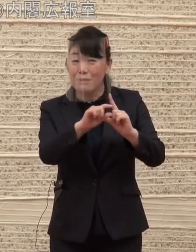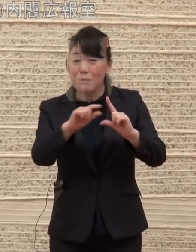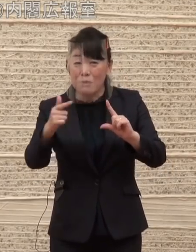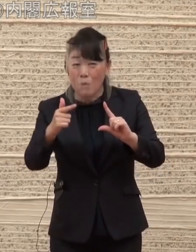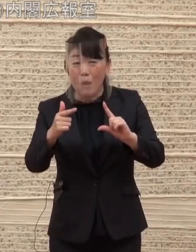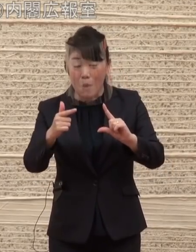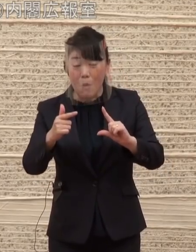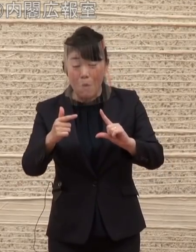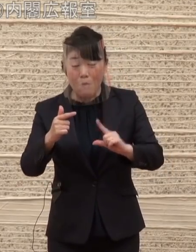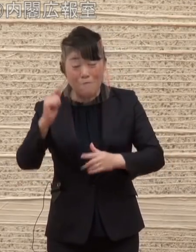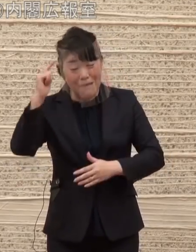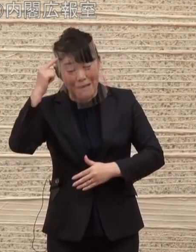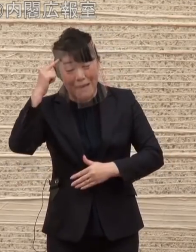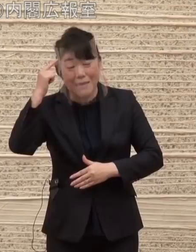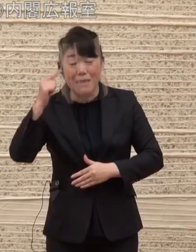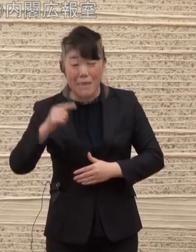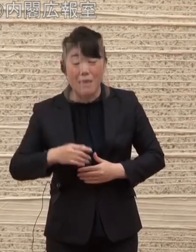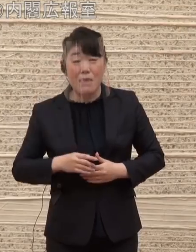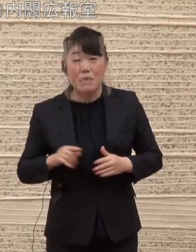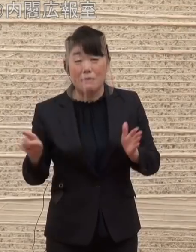今はとにかく